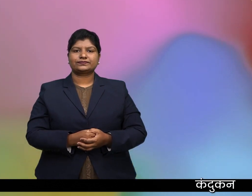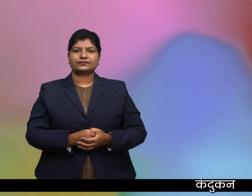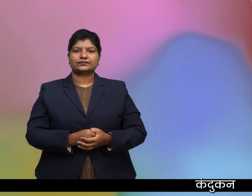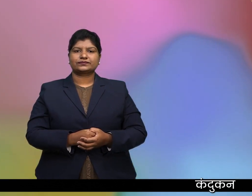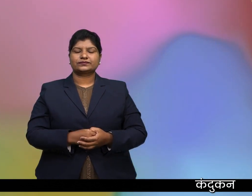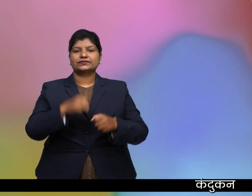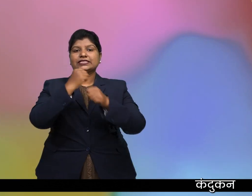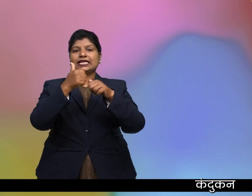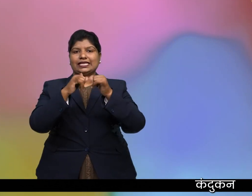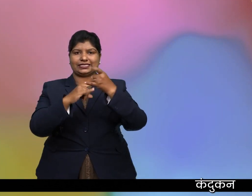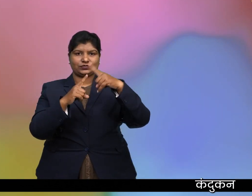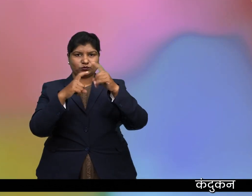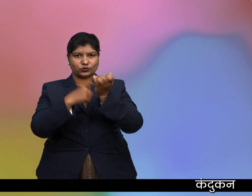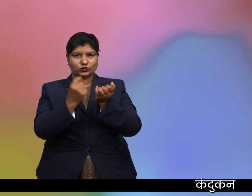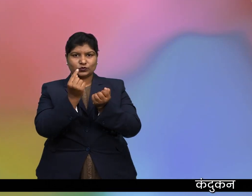कंदुकन।